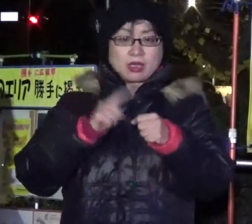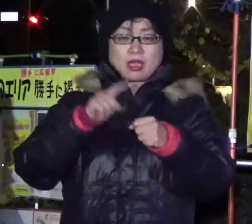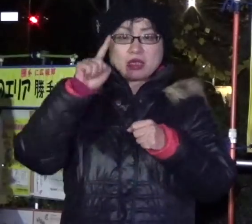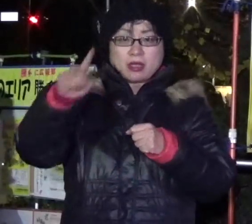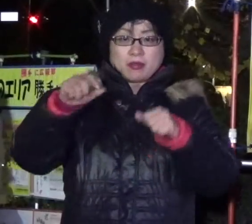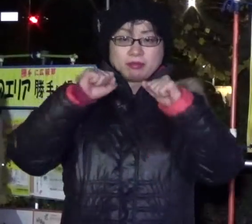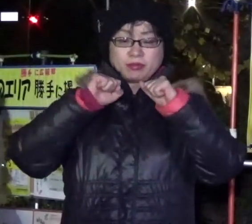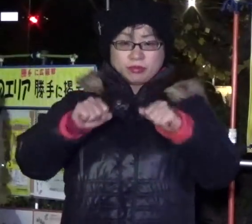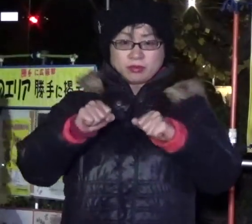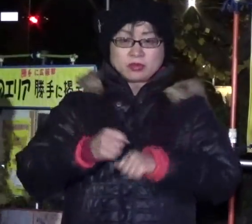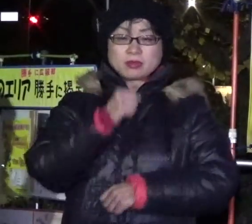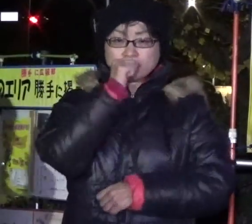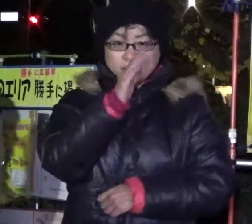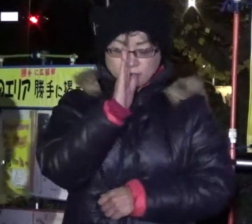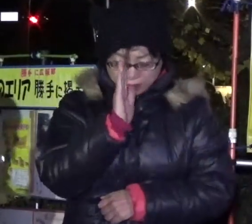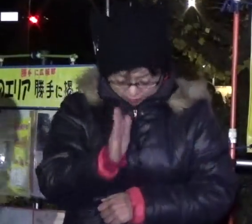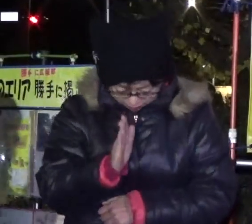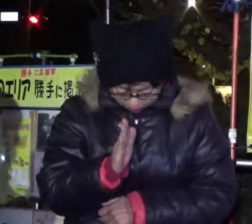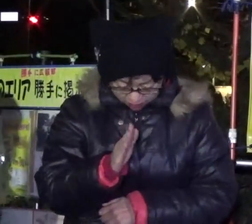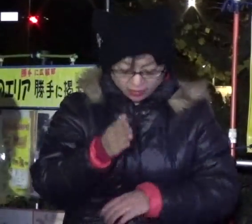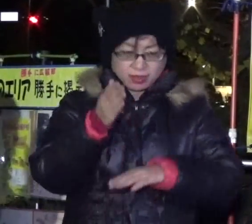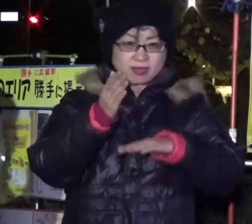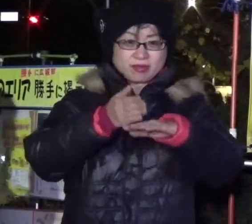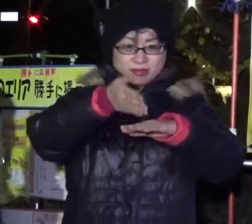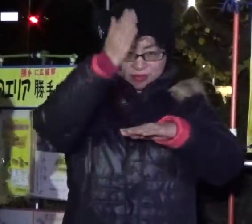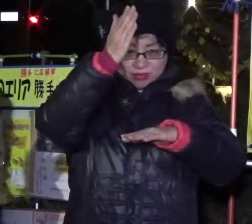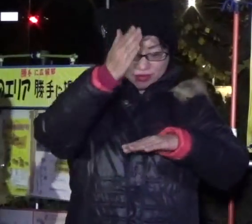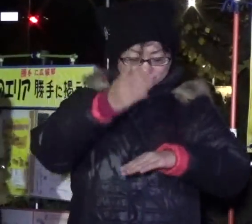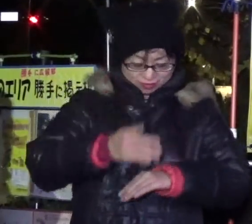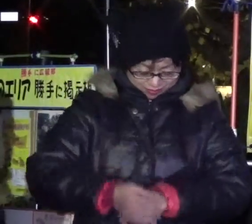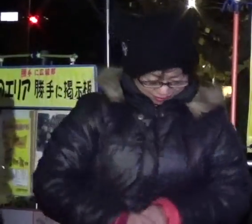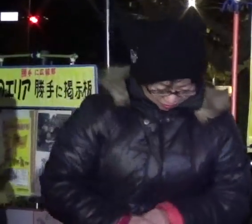ありませんか。よろしくお願いいたします。ありがとうございました。